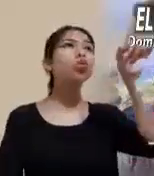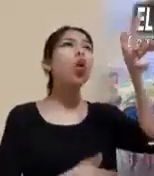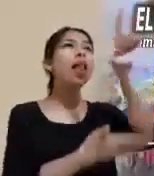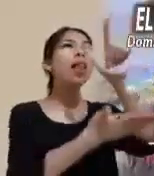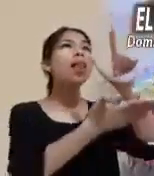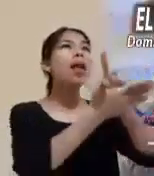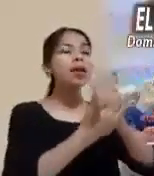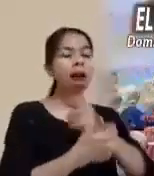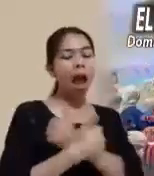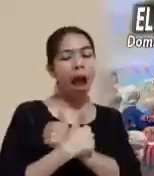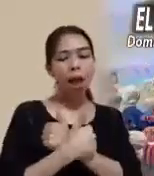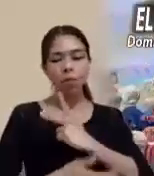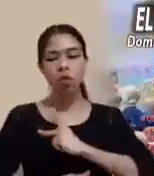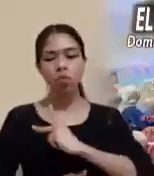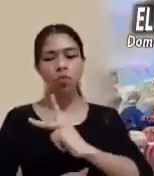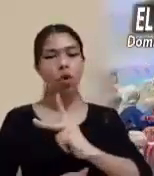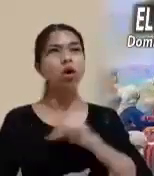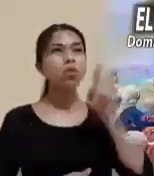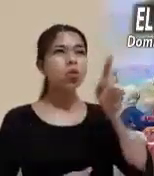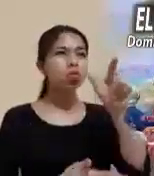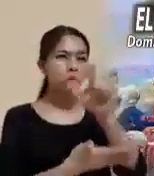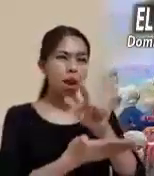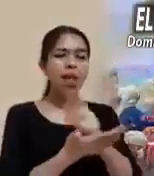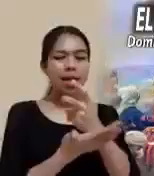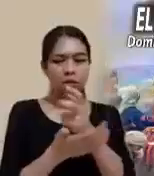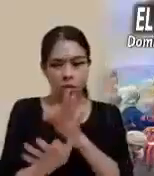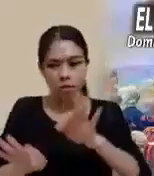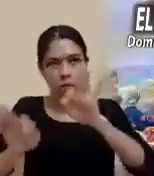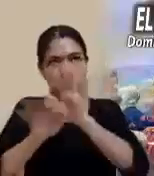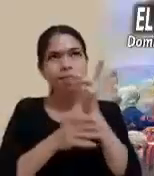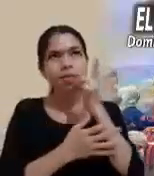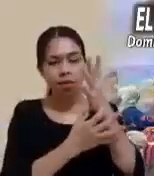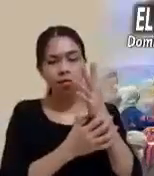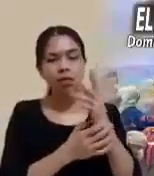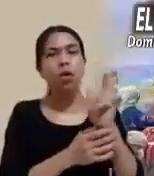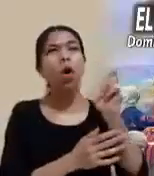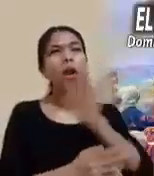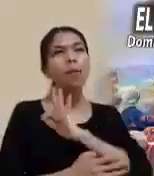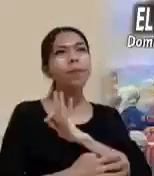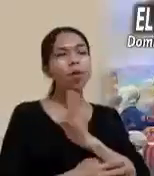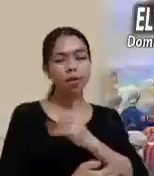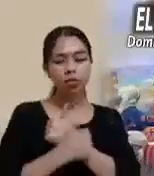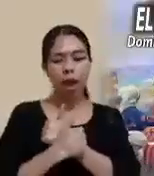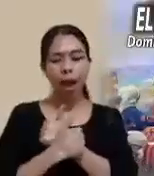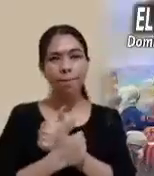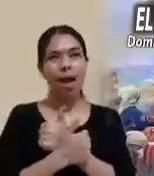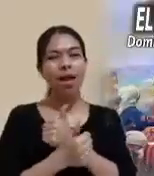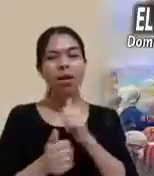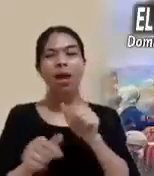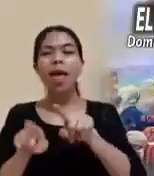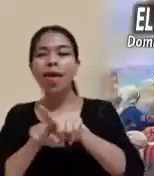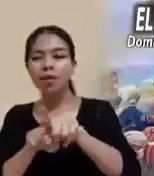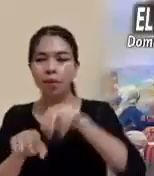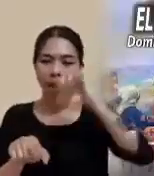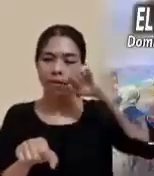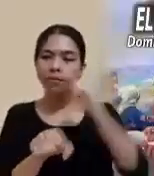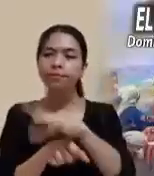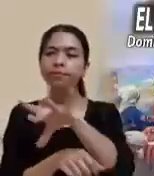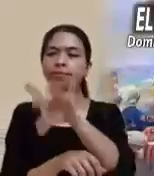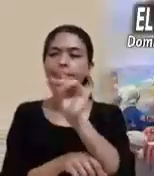ley, concédenos descubrirte, amarte en nuestros hermanos, para que